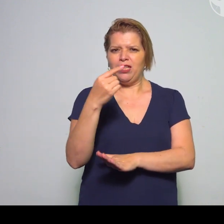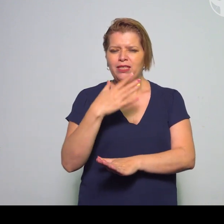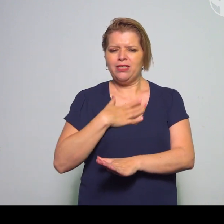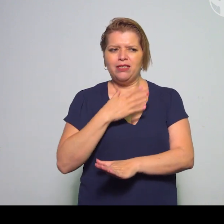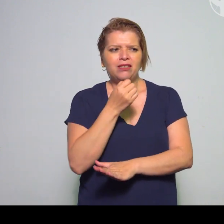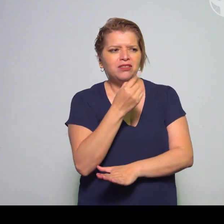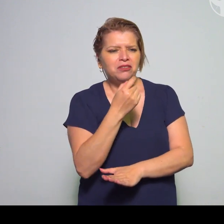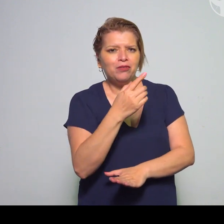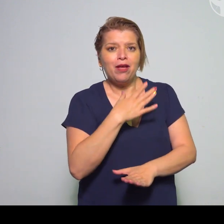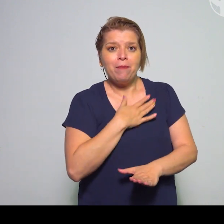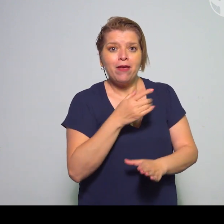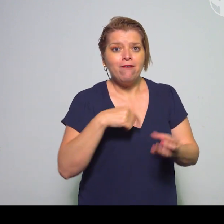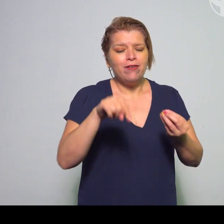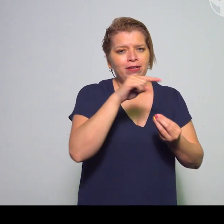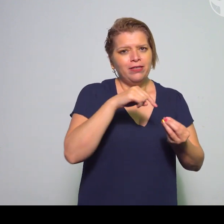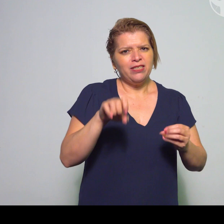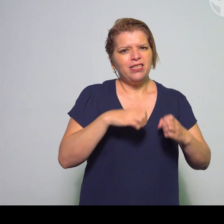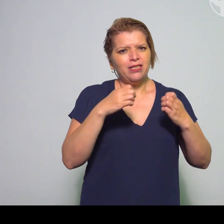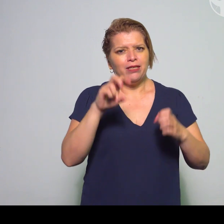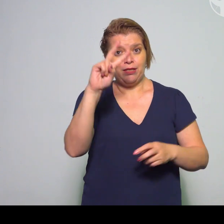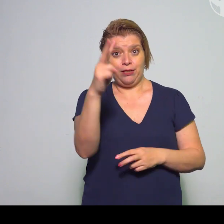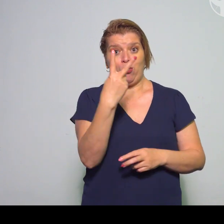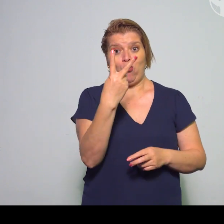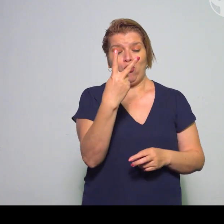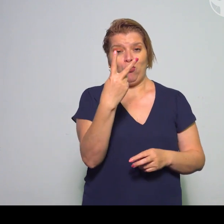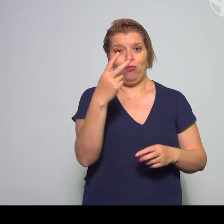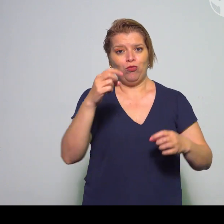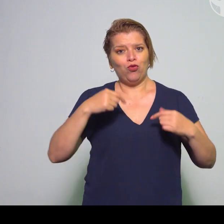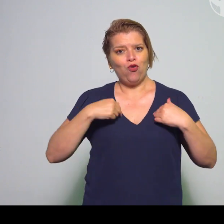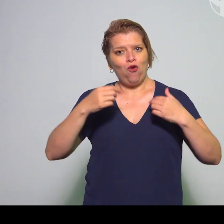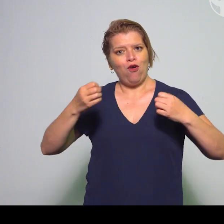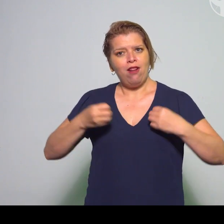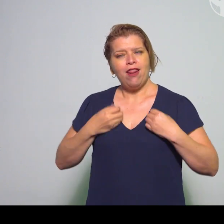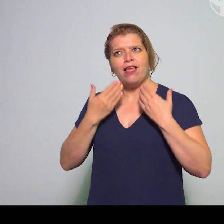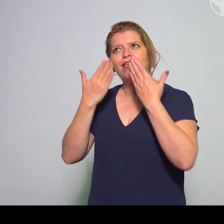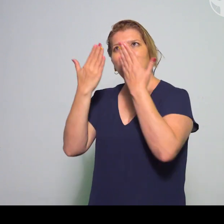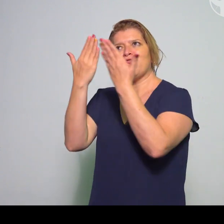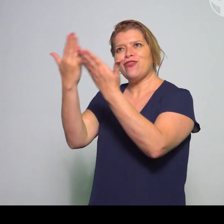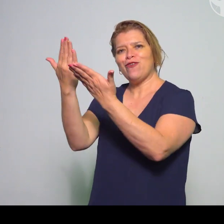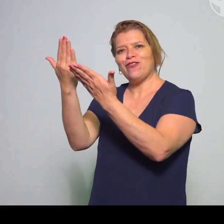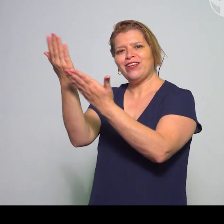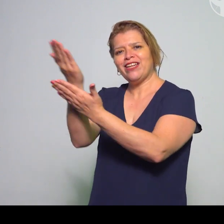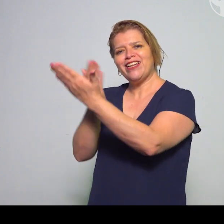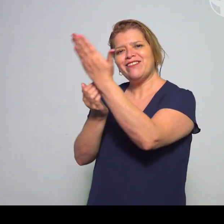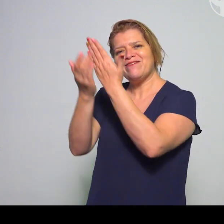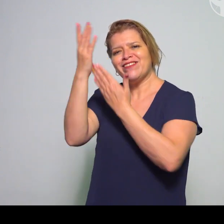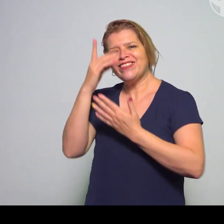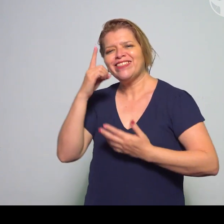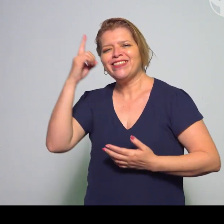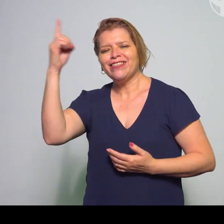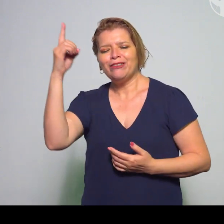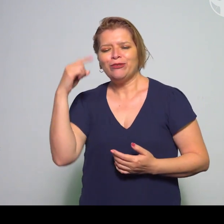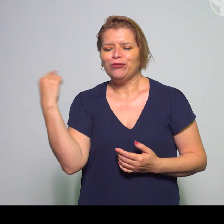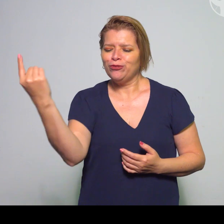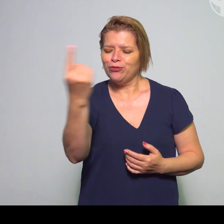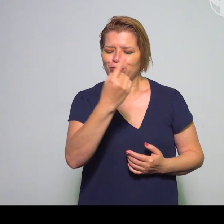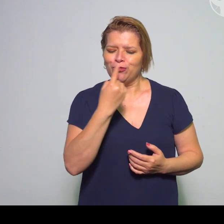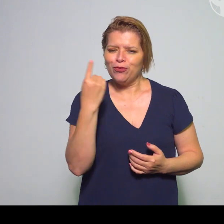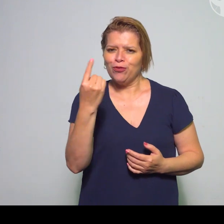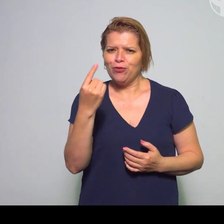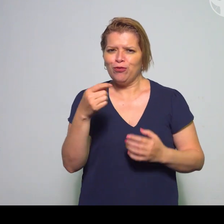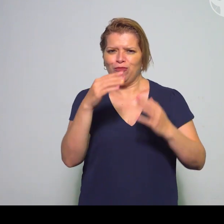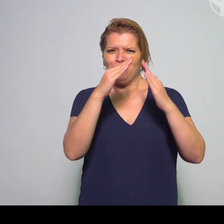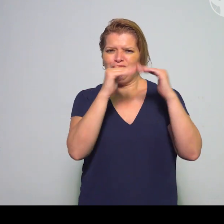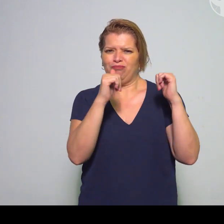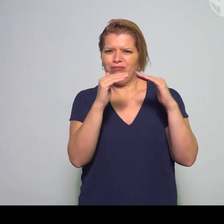segundo es, entrego los pedazos en sus manos, en las manos del experto. Y vamos a continuar